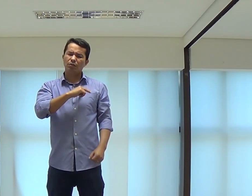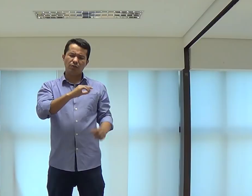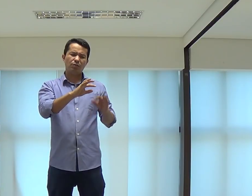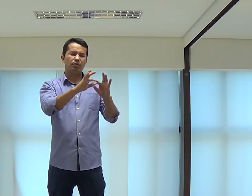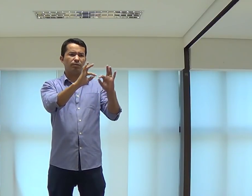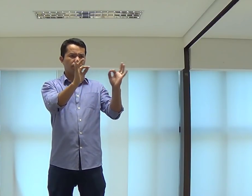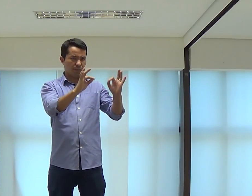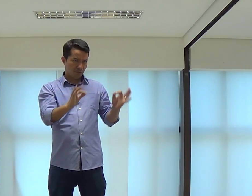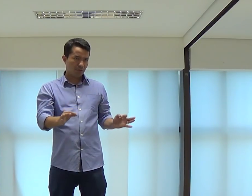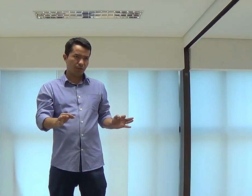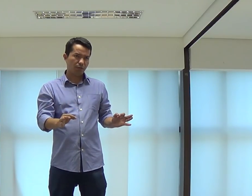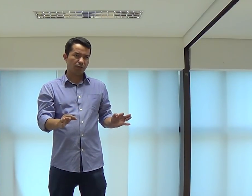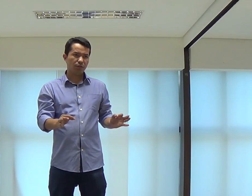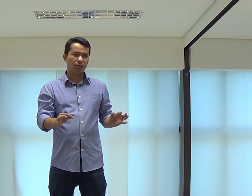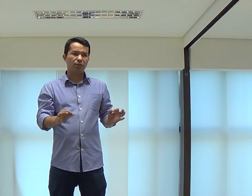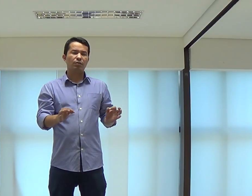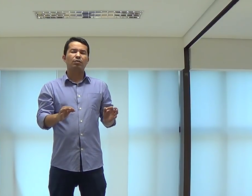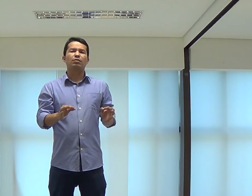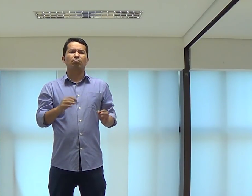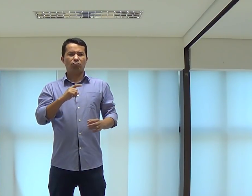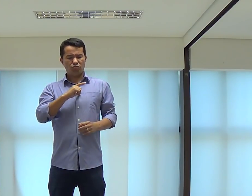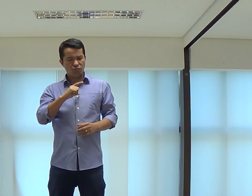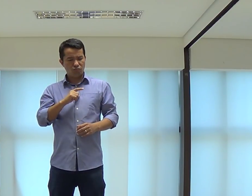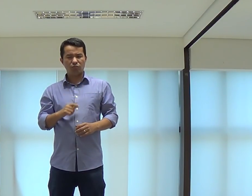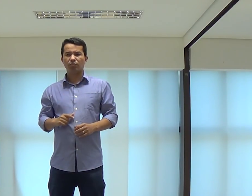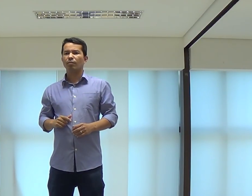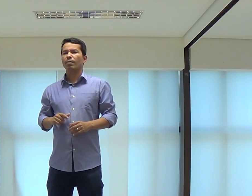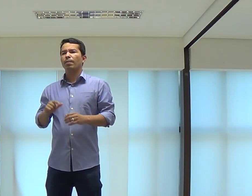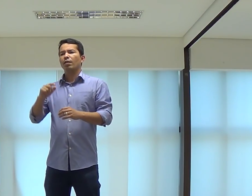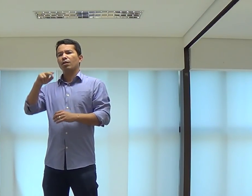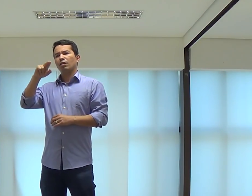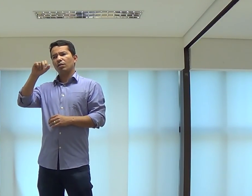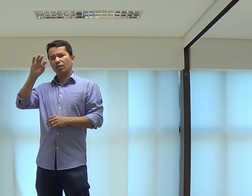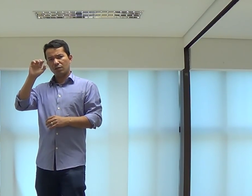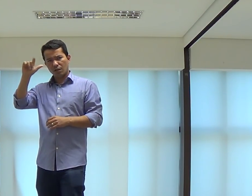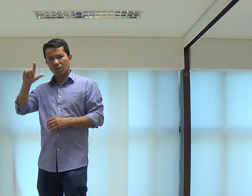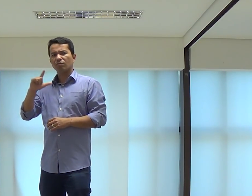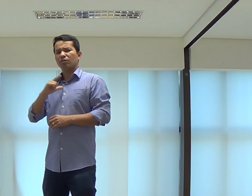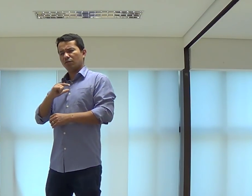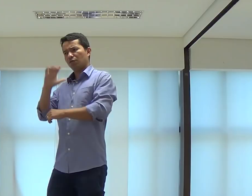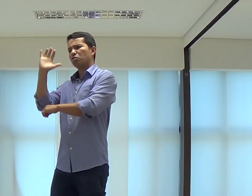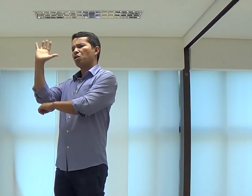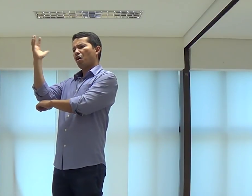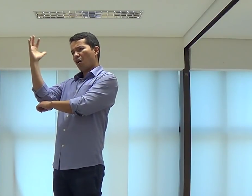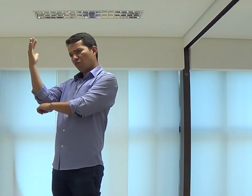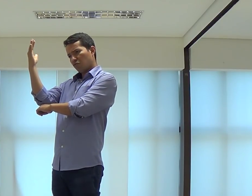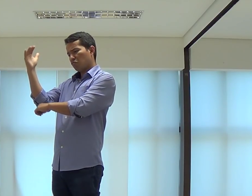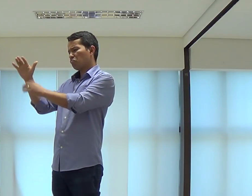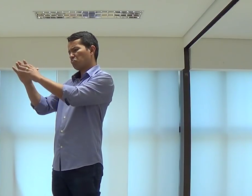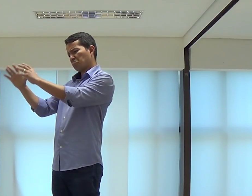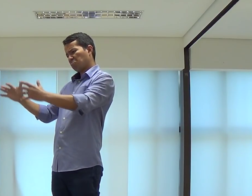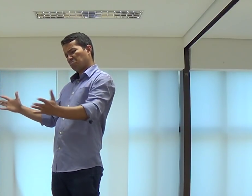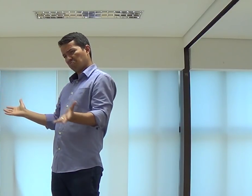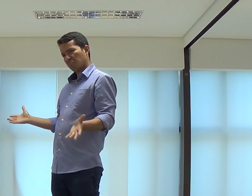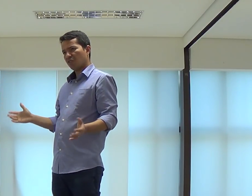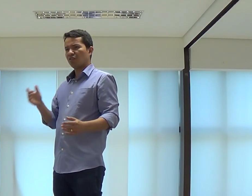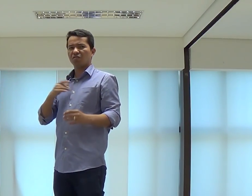O Natal, lógico, tem esses presentes. O Natal, sim, tem a árvore de